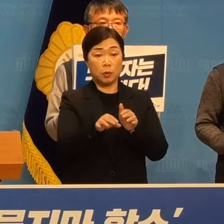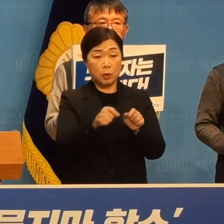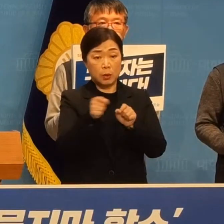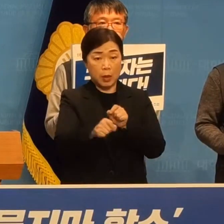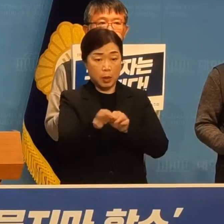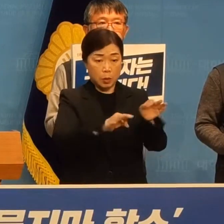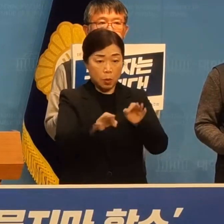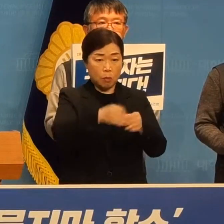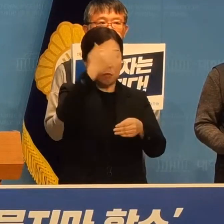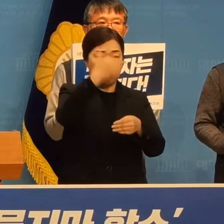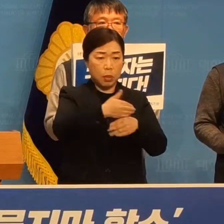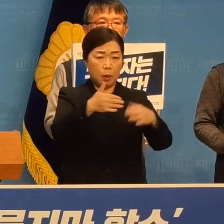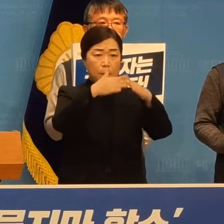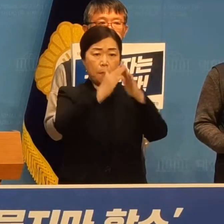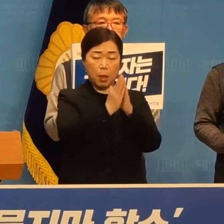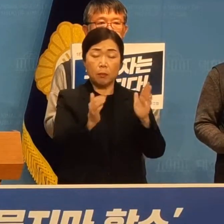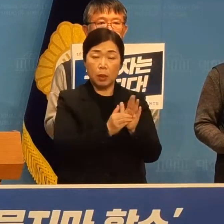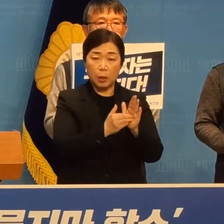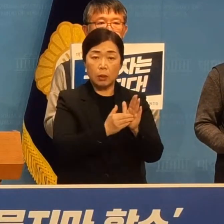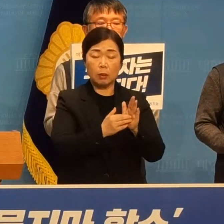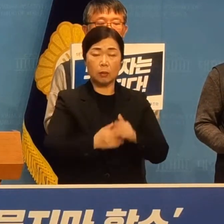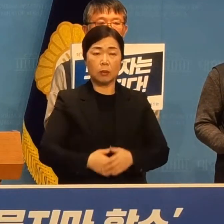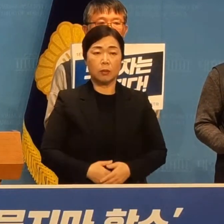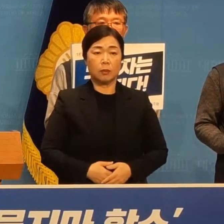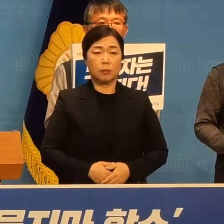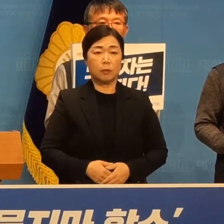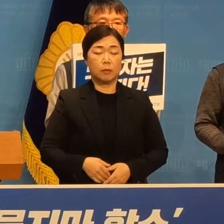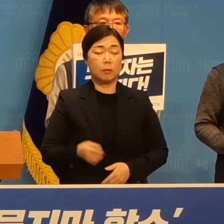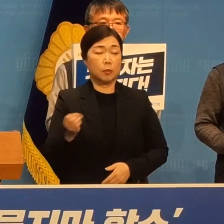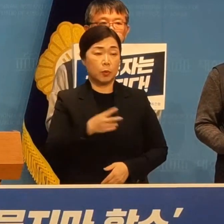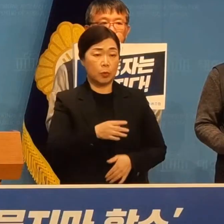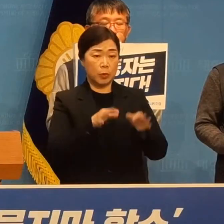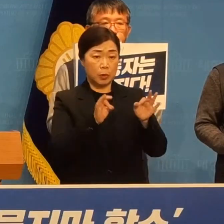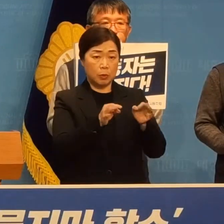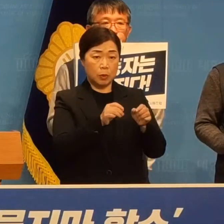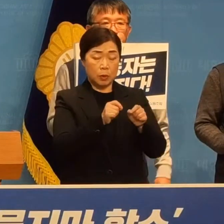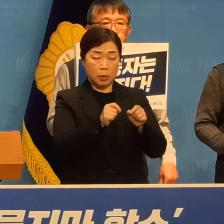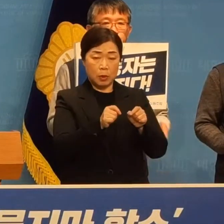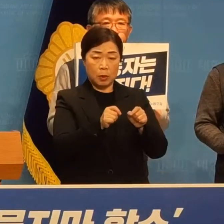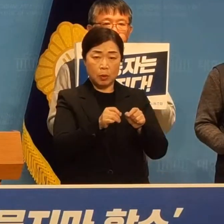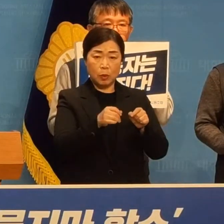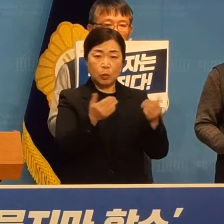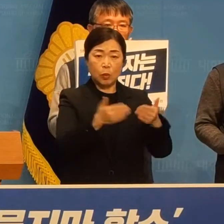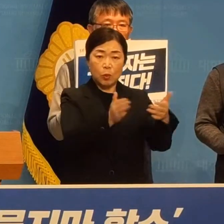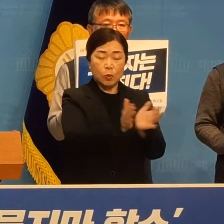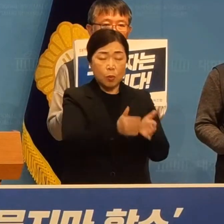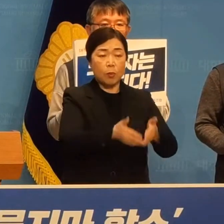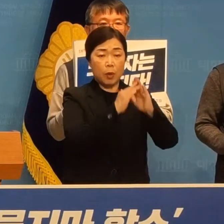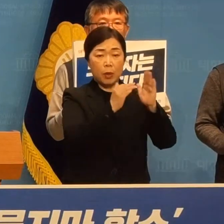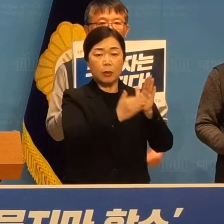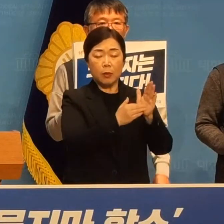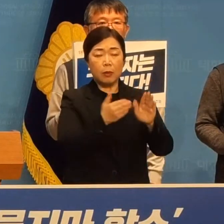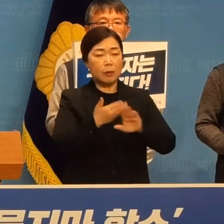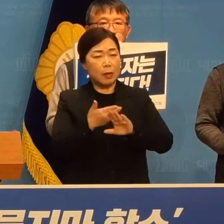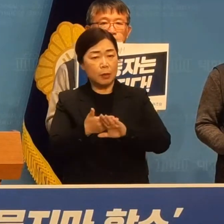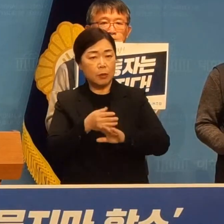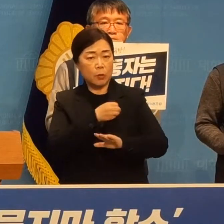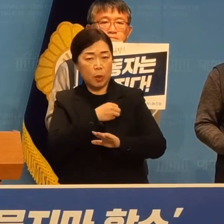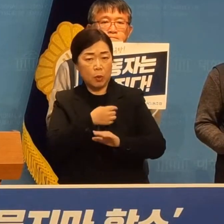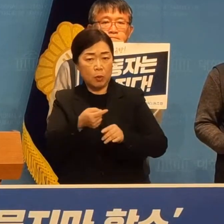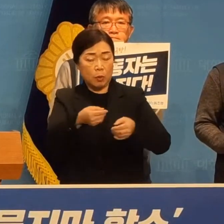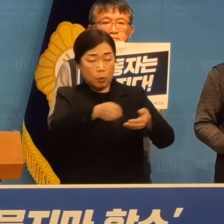되었습니다. 이어 김 지회장이 설립한 노조에 가입한 다른 비정규직 자동차 판매원들 소속